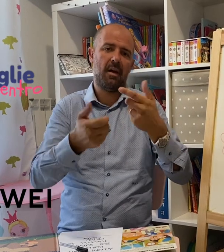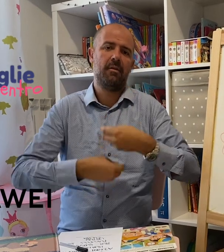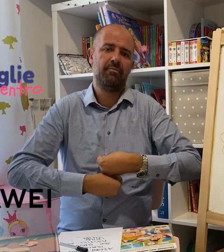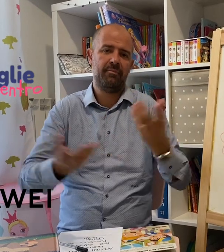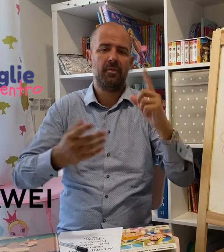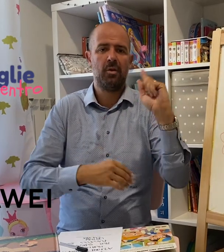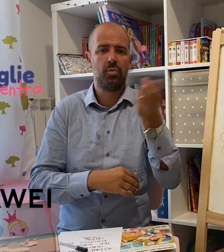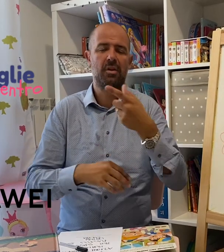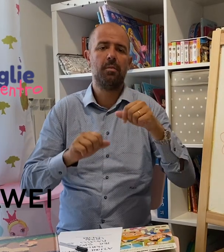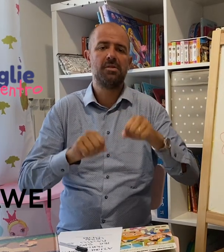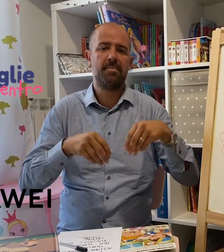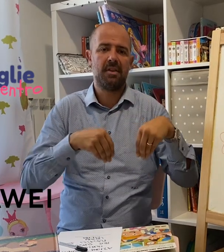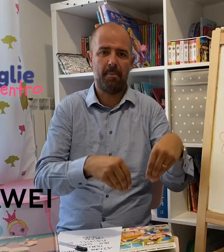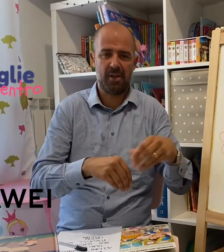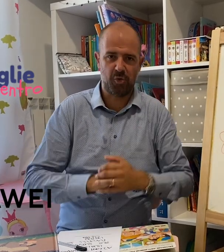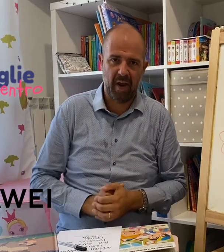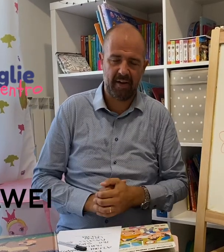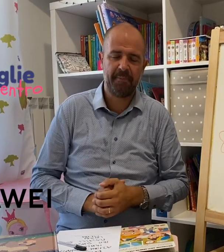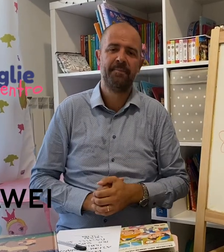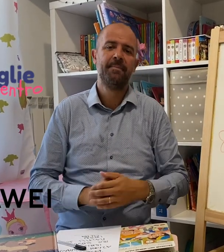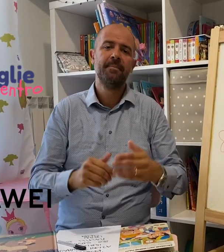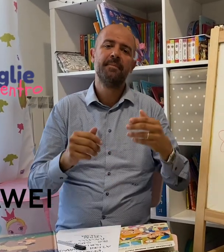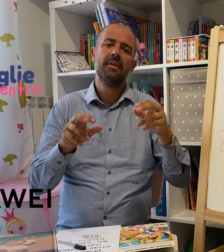dare più possibilità partecipare